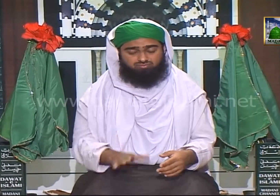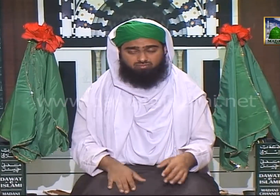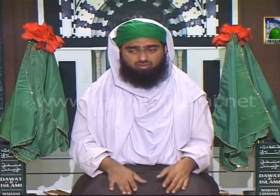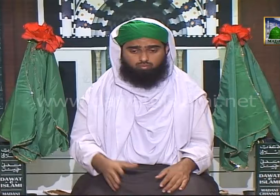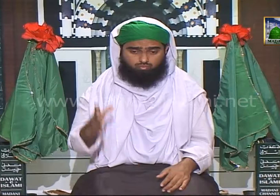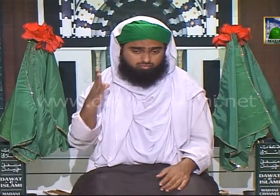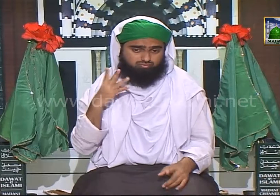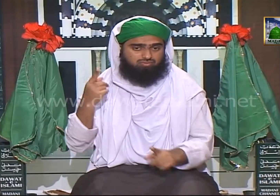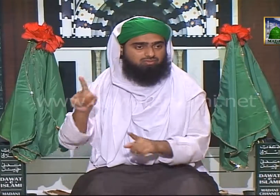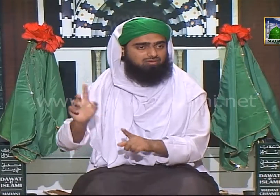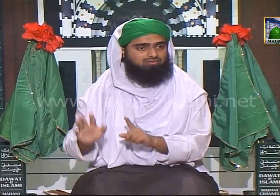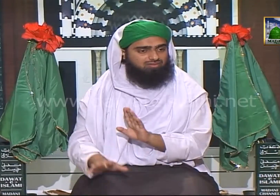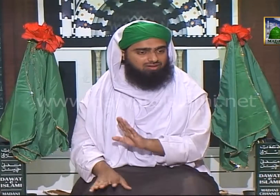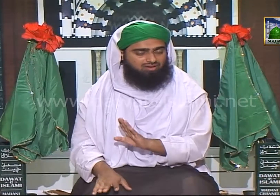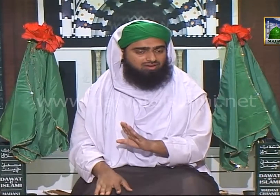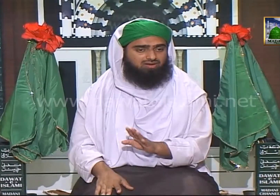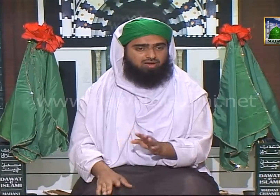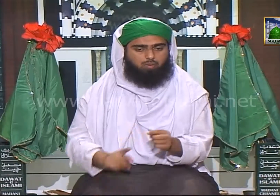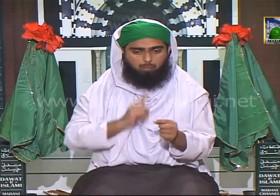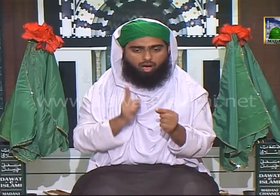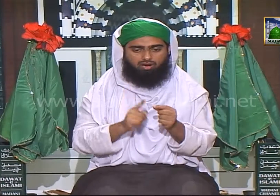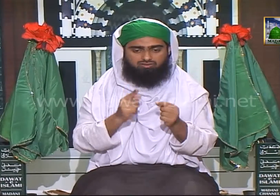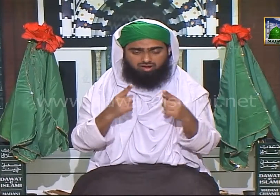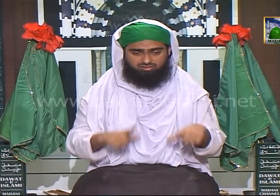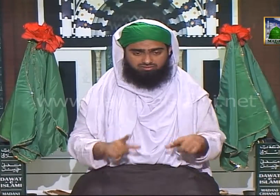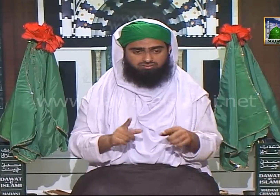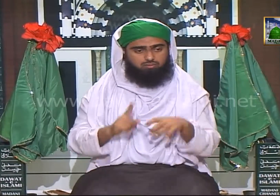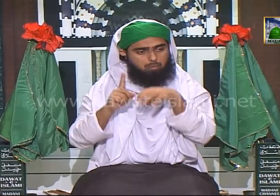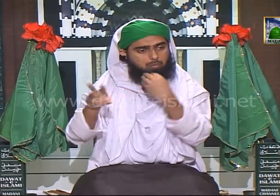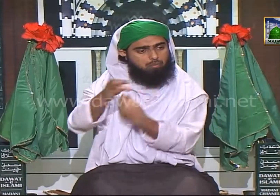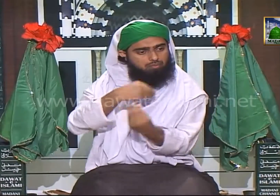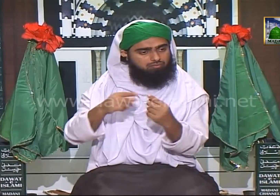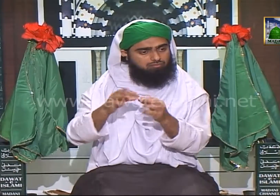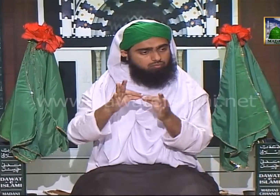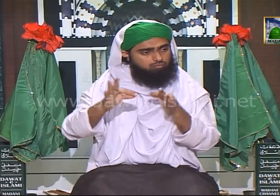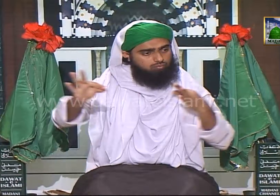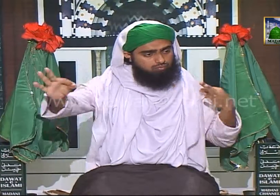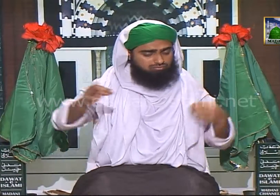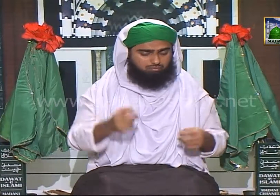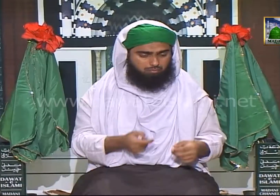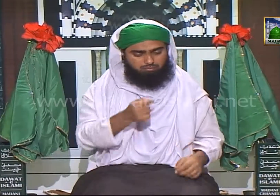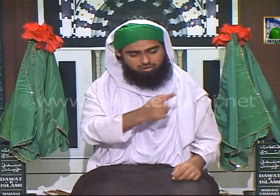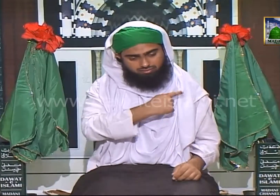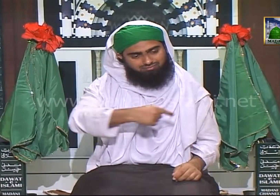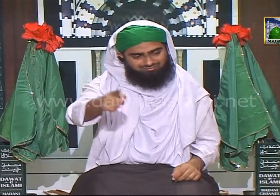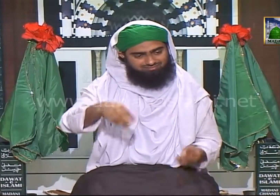مطلب ہے کہ تصور موجود ہے حج بدل کا۔ تو جب مدینے لے جانا کسی کو اپنی سواری پر، اس کو کوئی معیوب نہیں